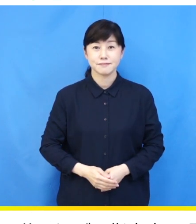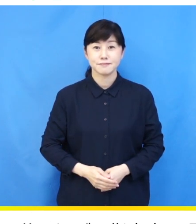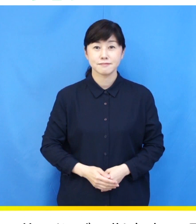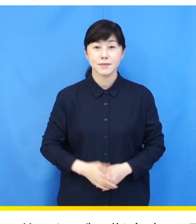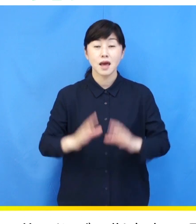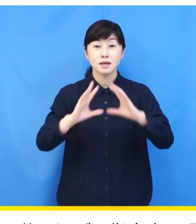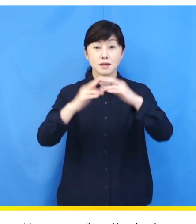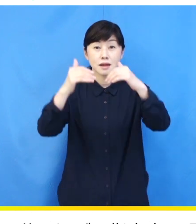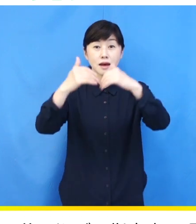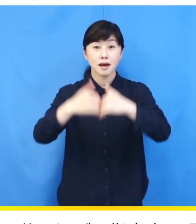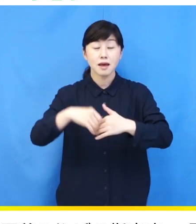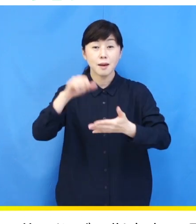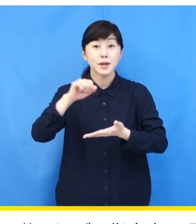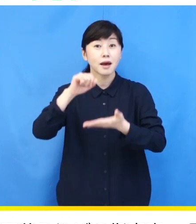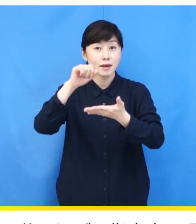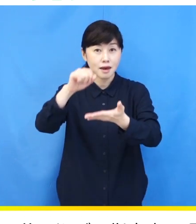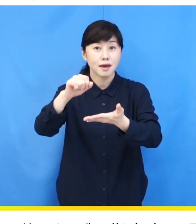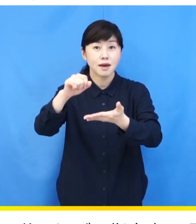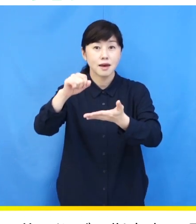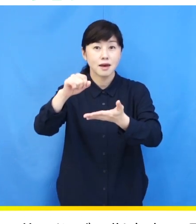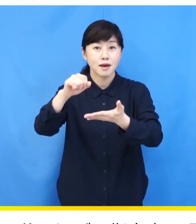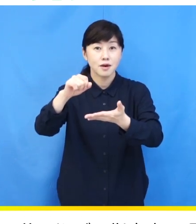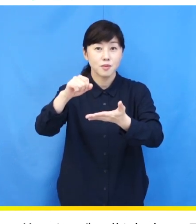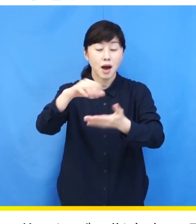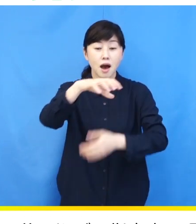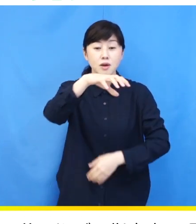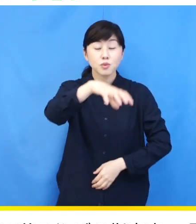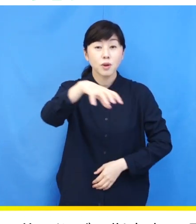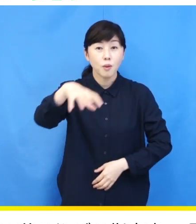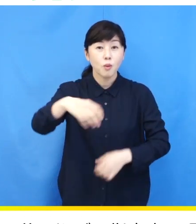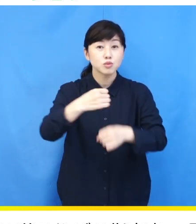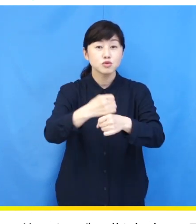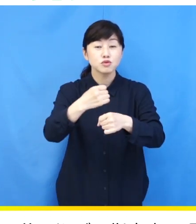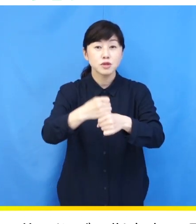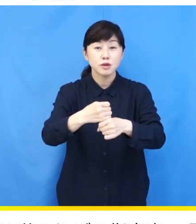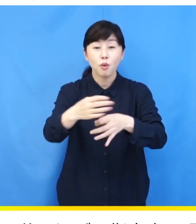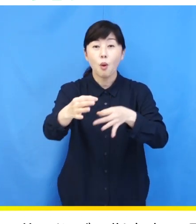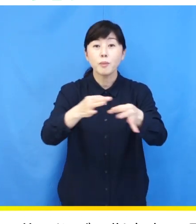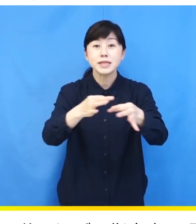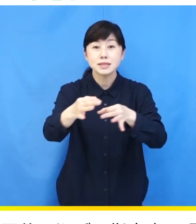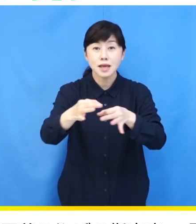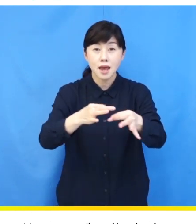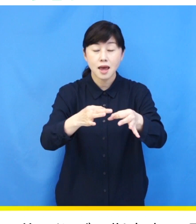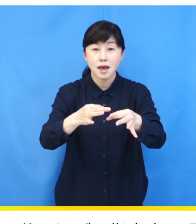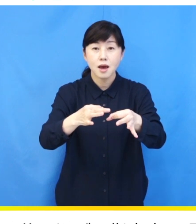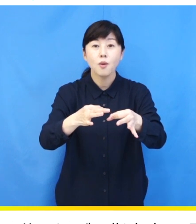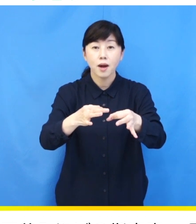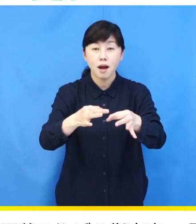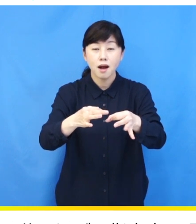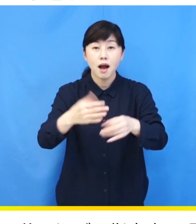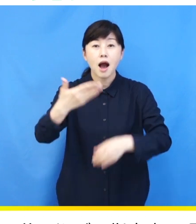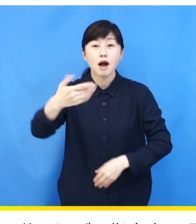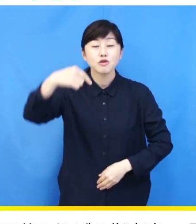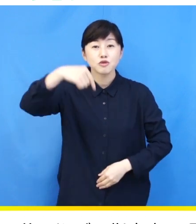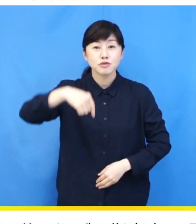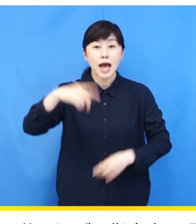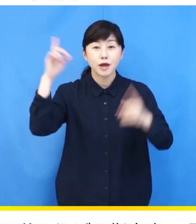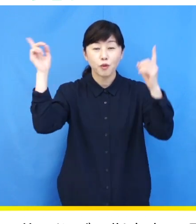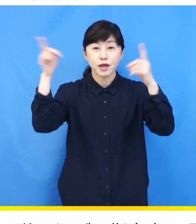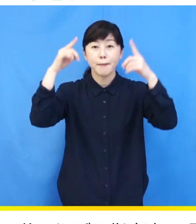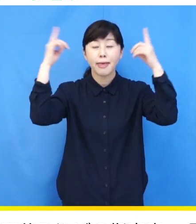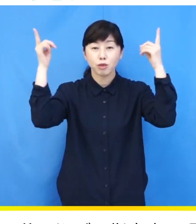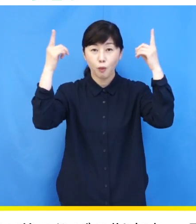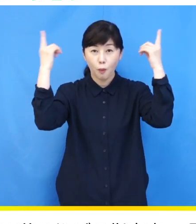世田谷見上げはそれぞれのお店のほか区内のイベントや都内の